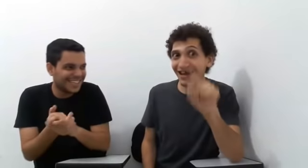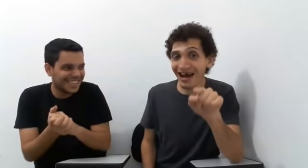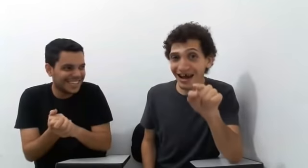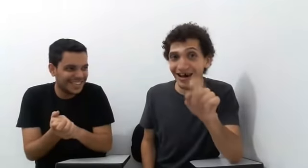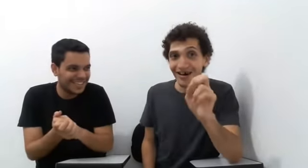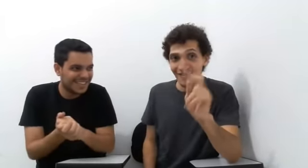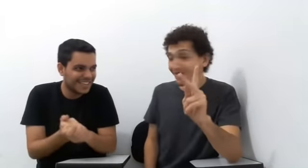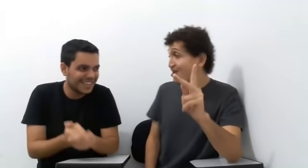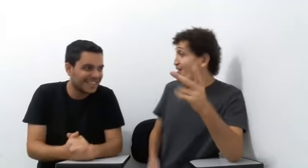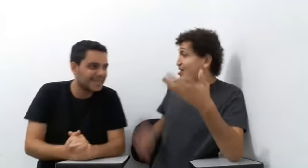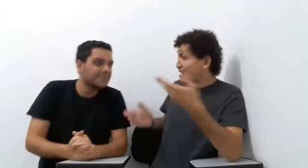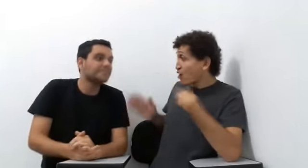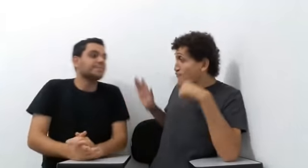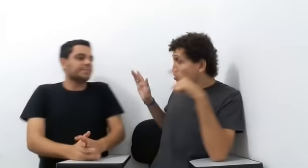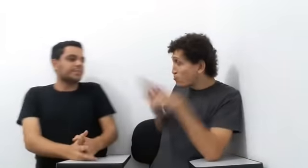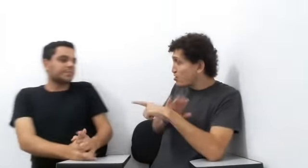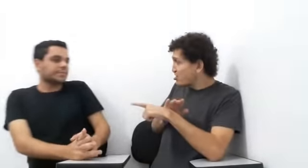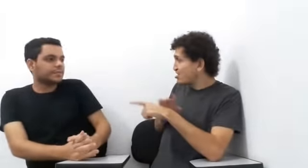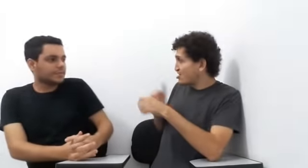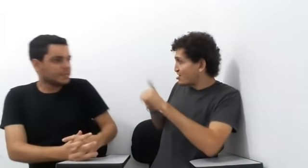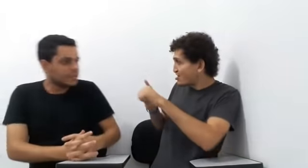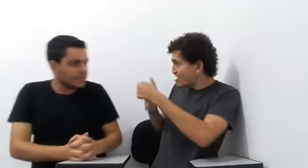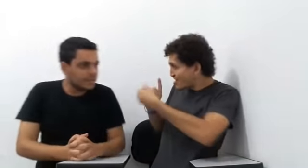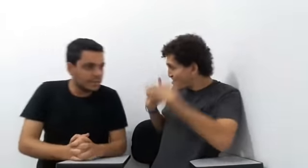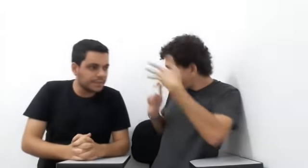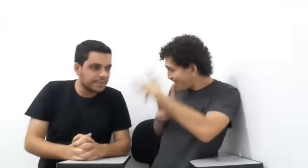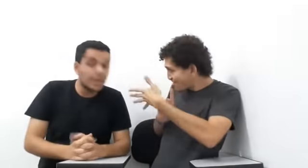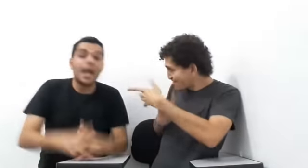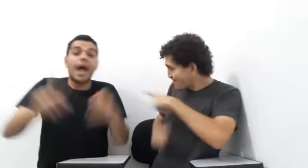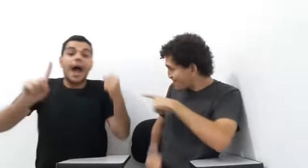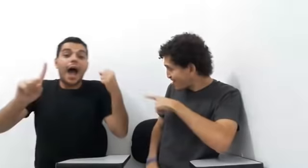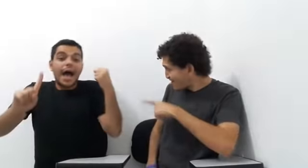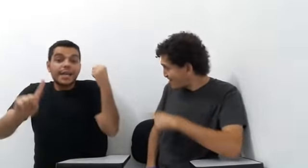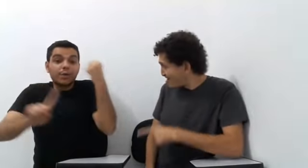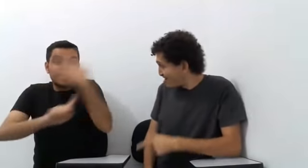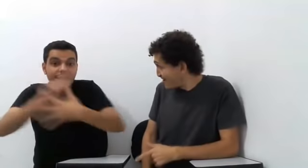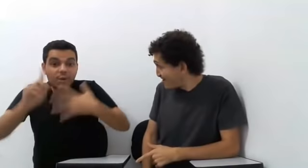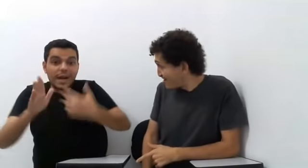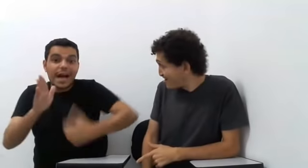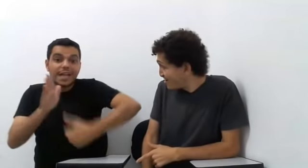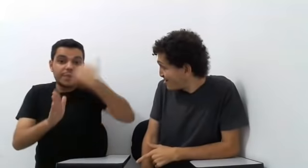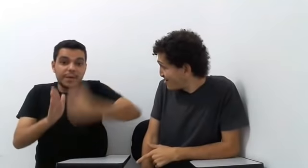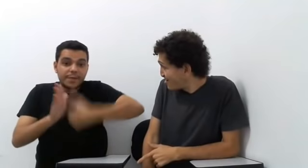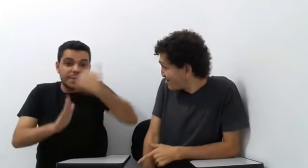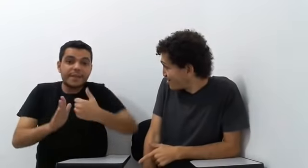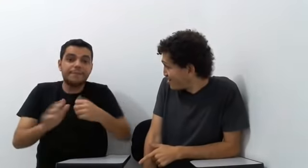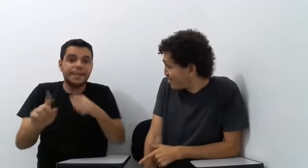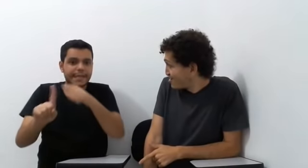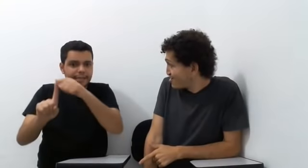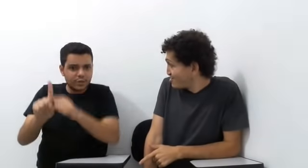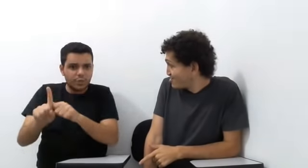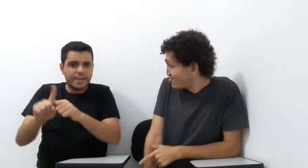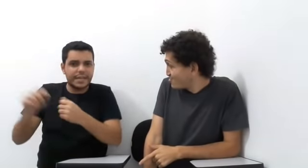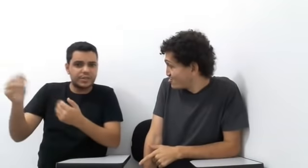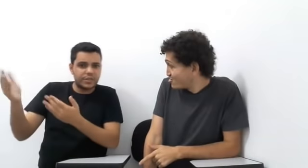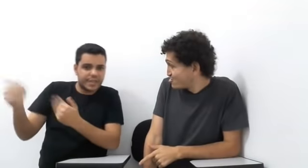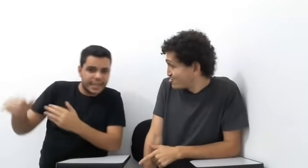Será? E aí? E aí você faz, né? Aí eu tentei o CAS pela primeira vez no mês de